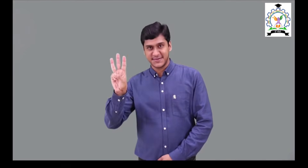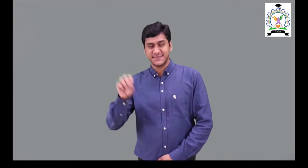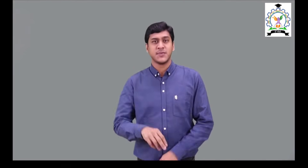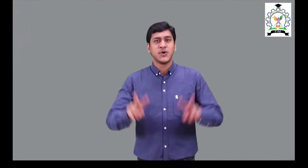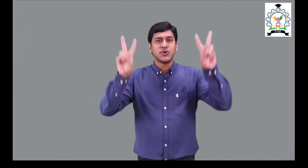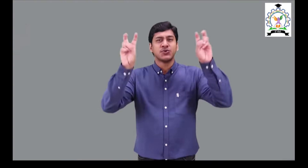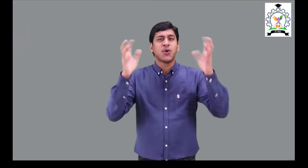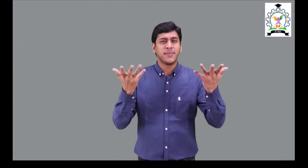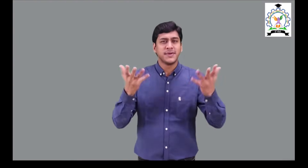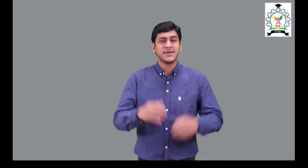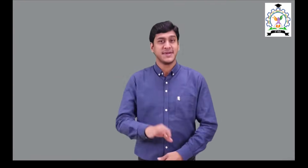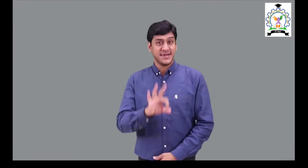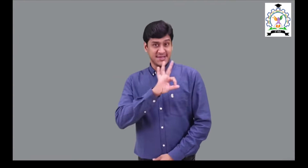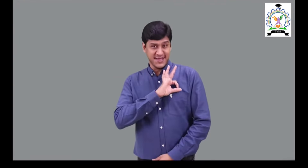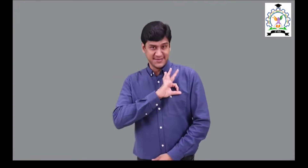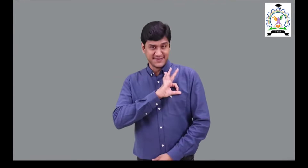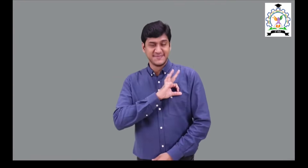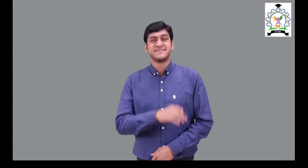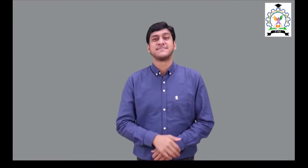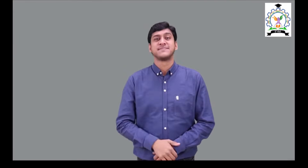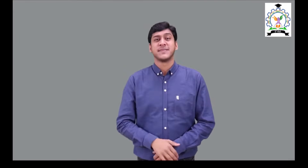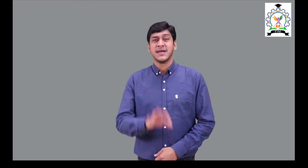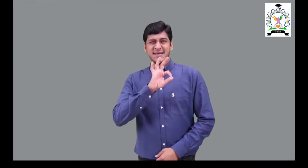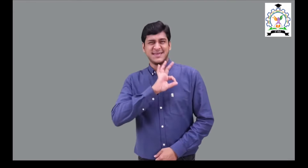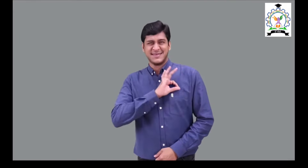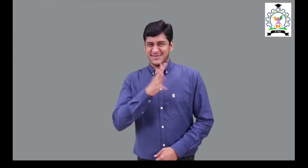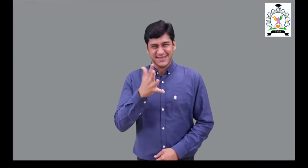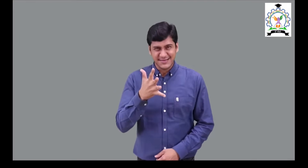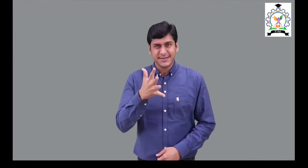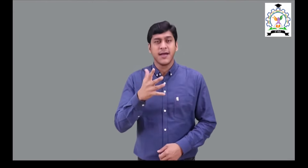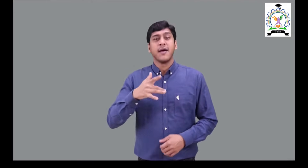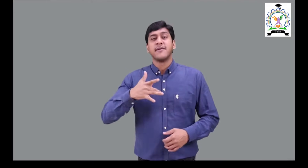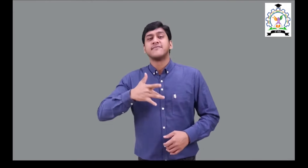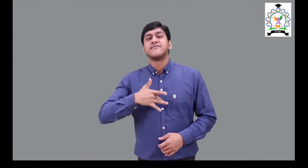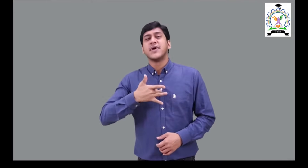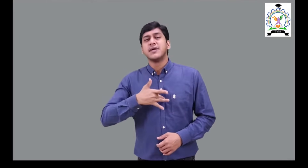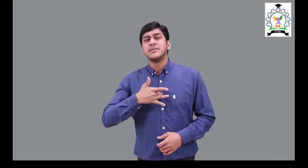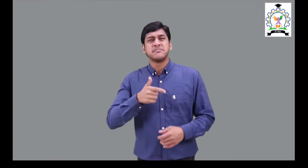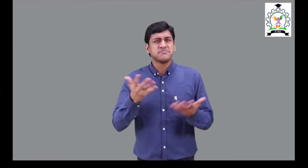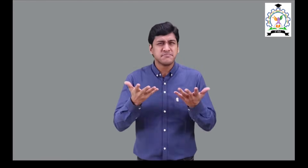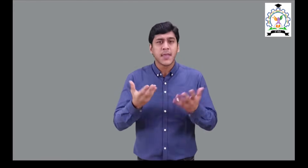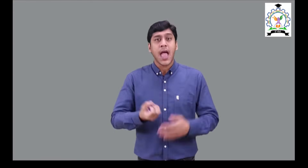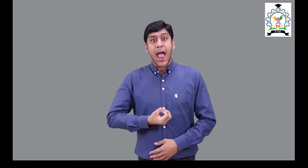2.3 विषय पसंद और नापसंद, भावनाएं